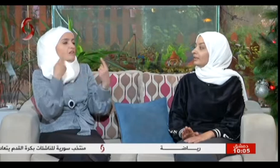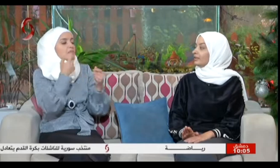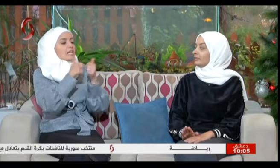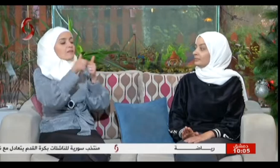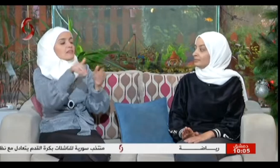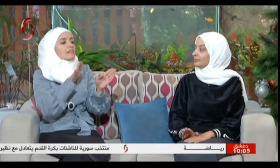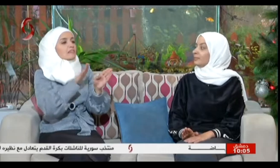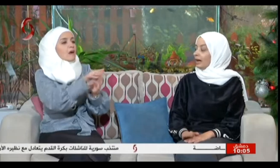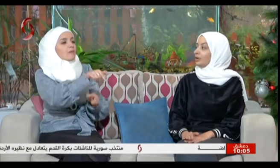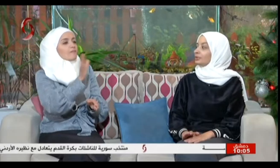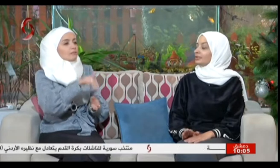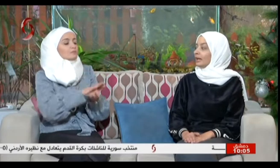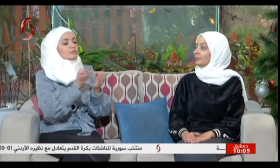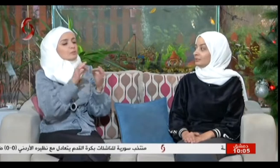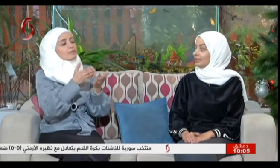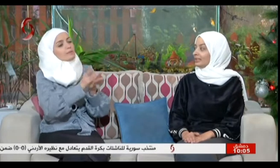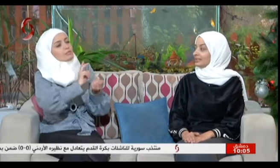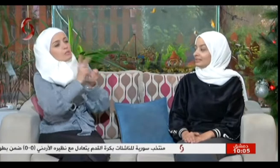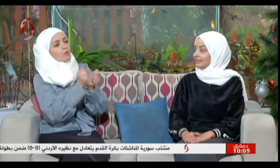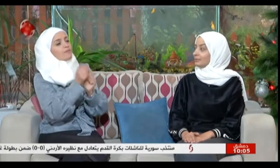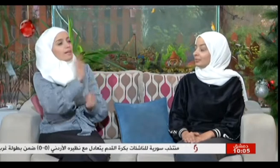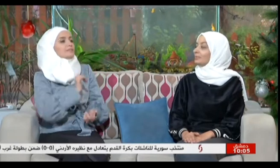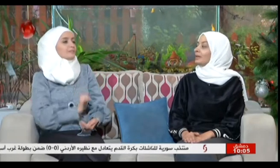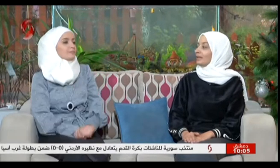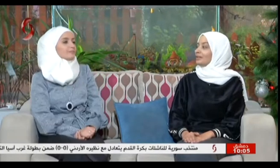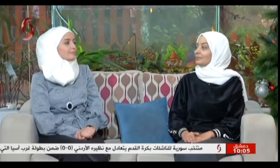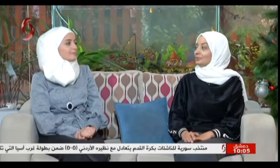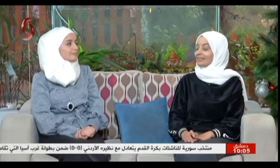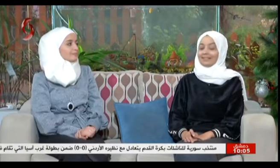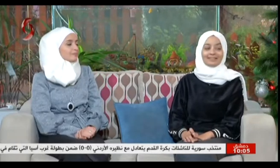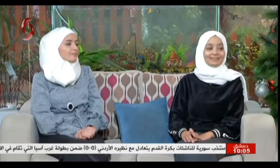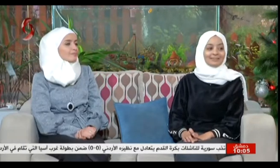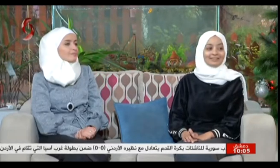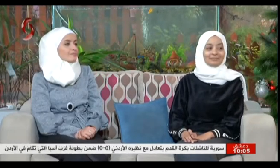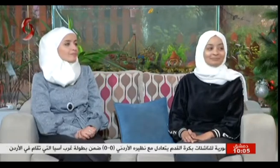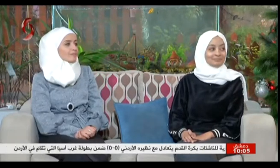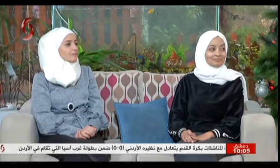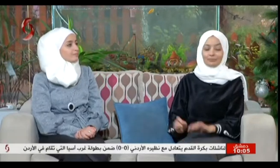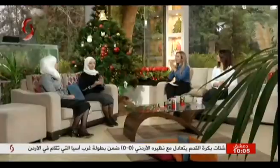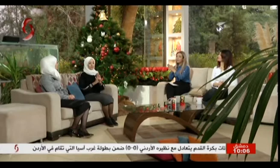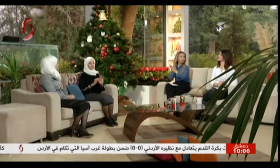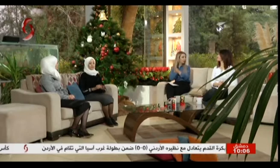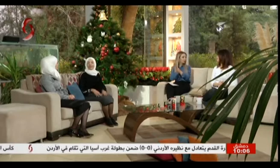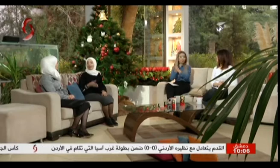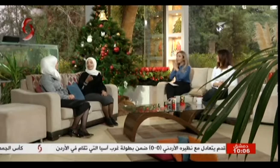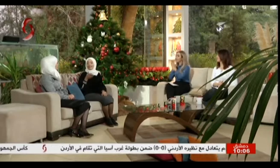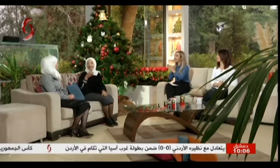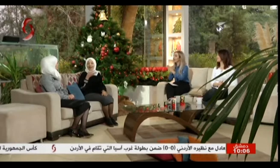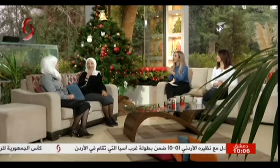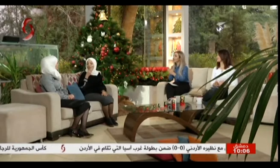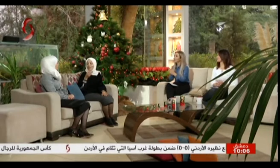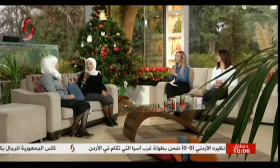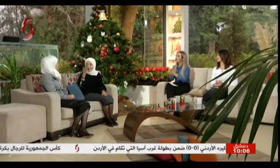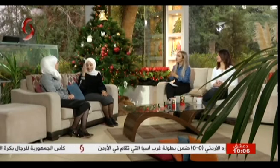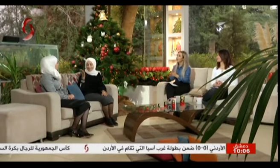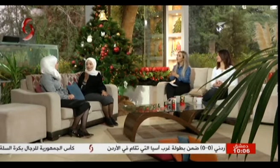نتعامل معهم. الدعم الأسري كثير مهم من شان هيك كانت الفكرة. يعني بدنا نحييكي